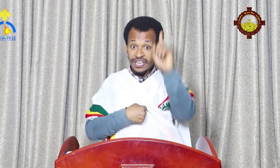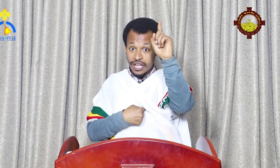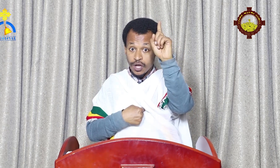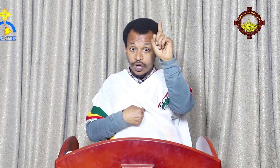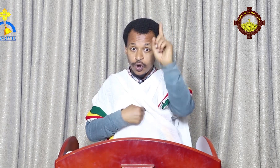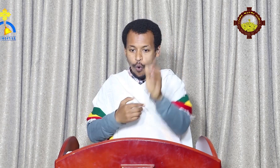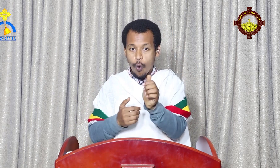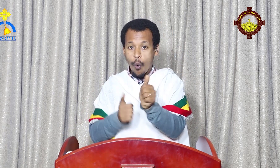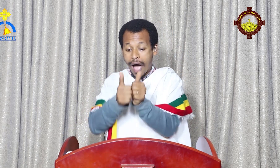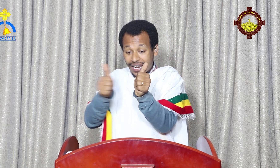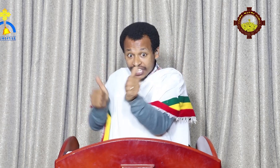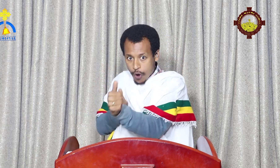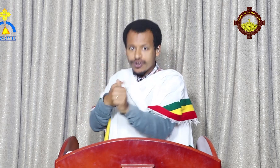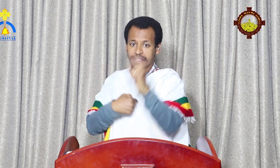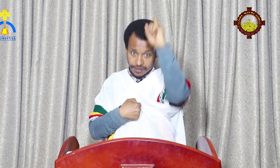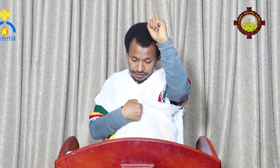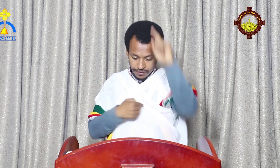እኔ ኋለኛው ነኝ።